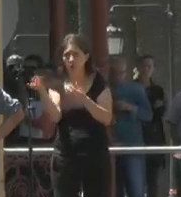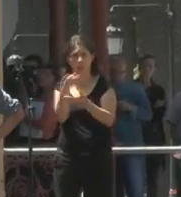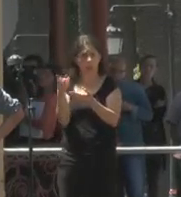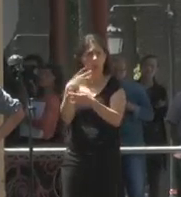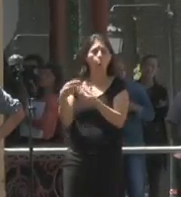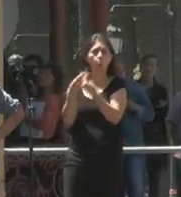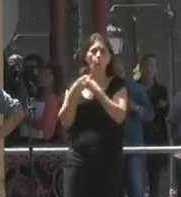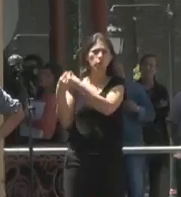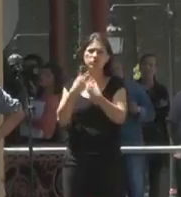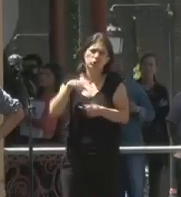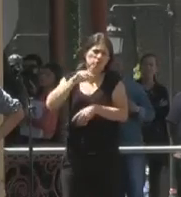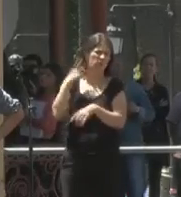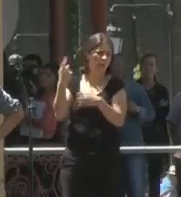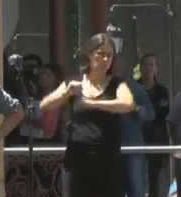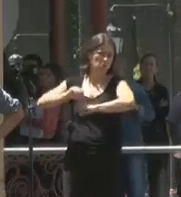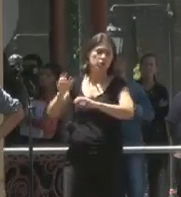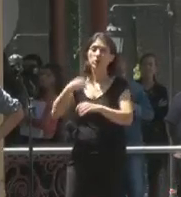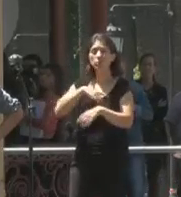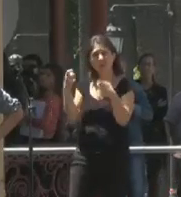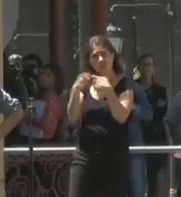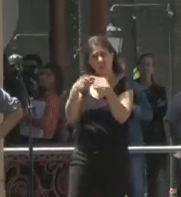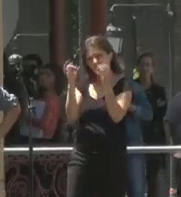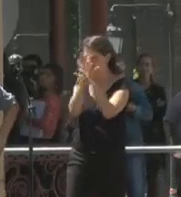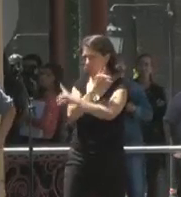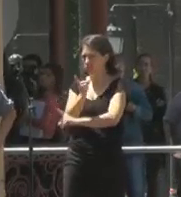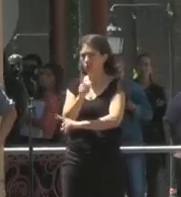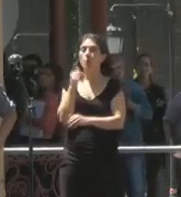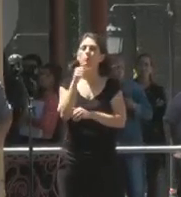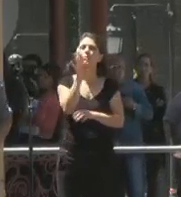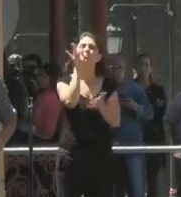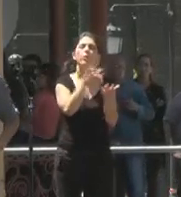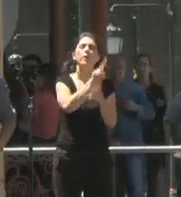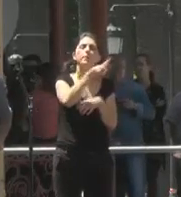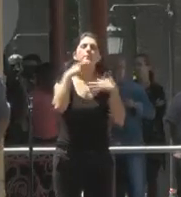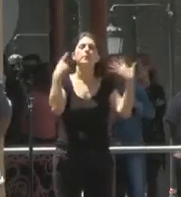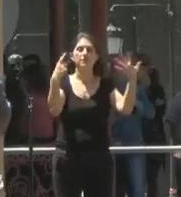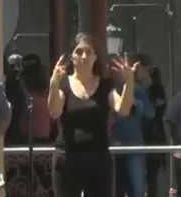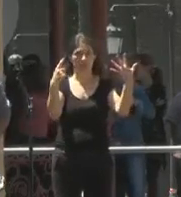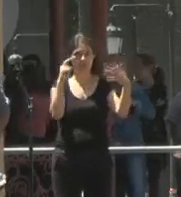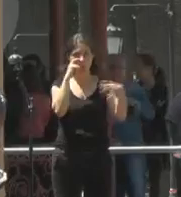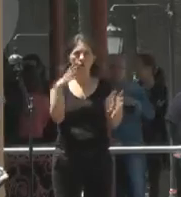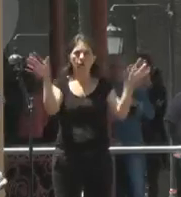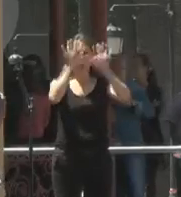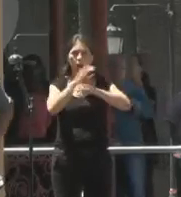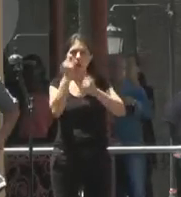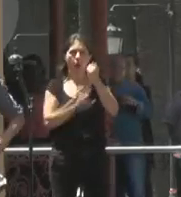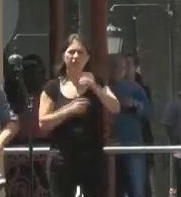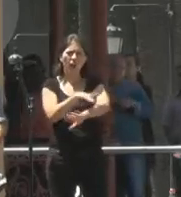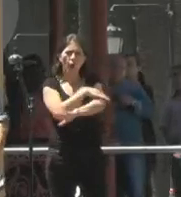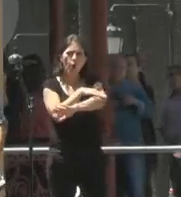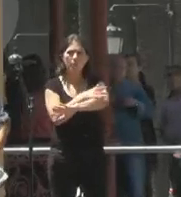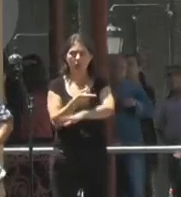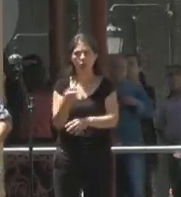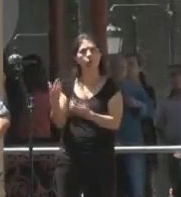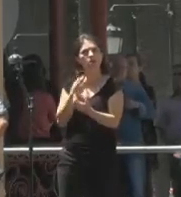por otro lado, nosotros no nos hemos equivocado de adversario. El día 26 por la noche hay que conformar un gobierno con el Partido